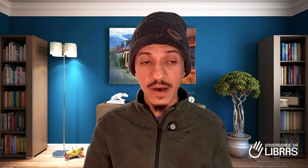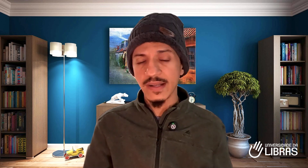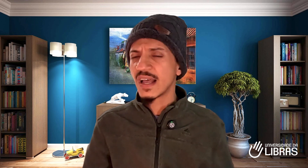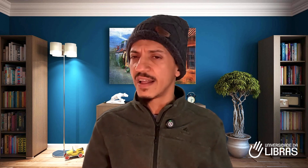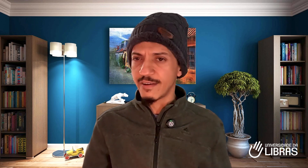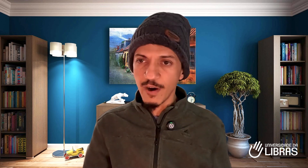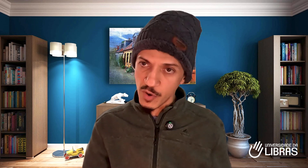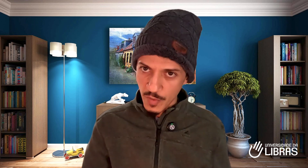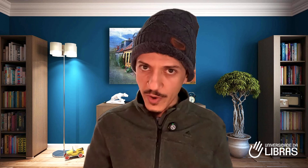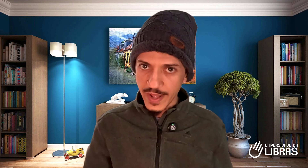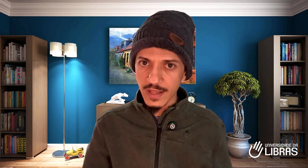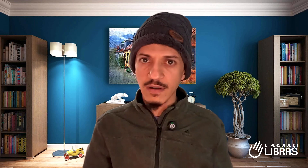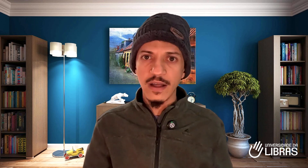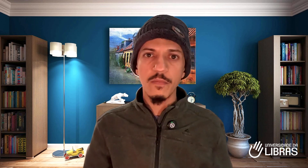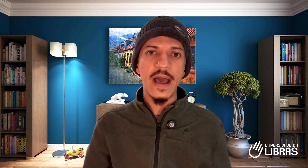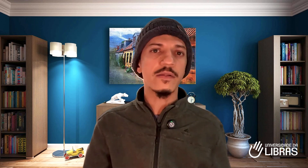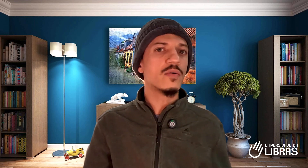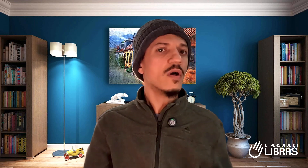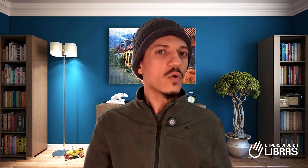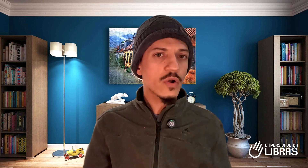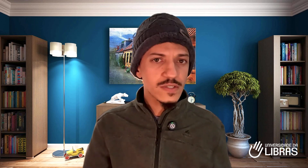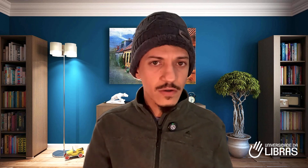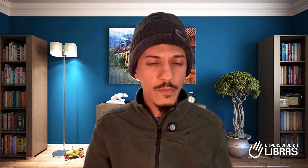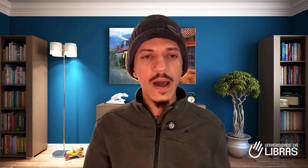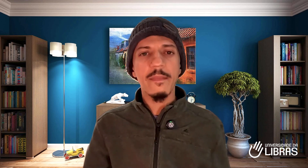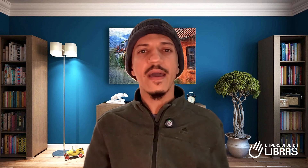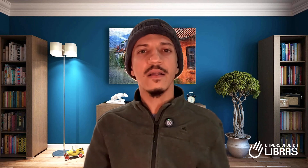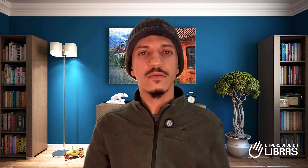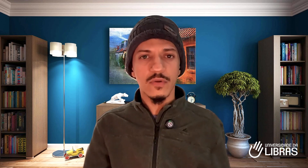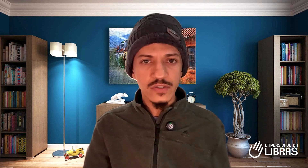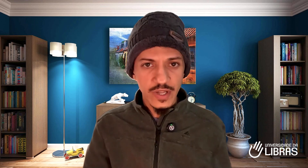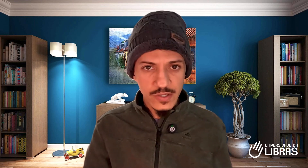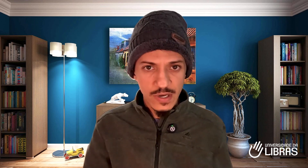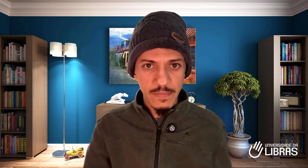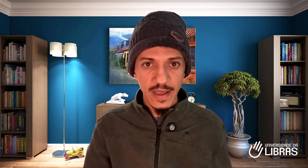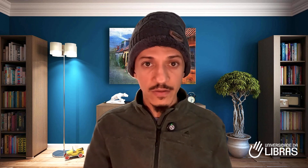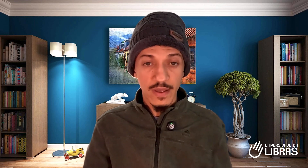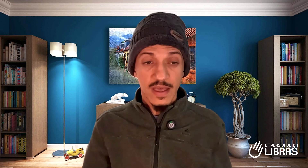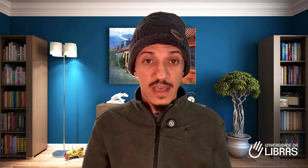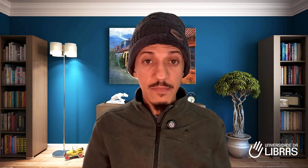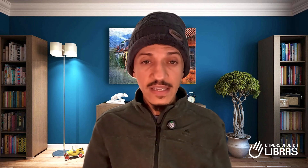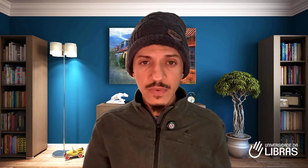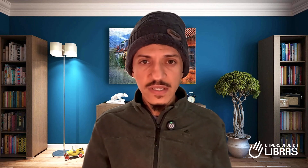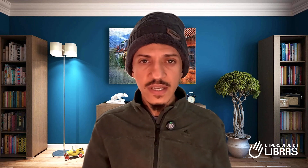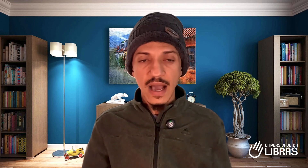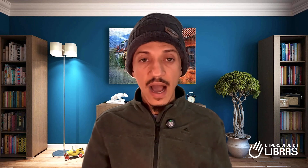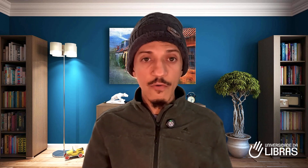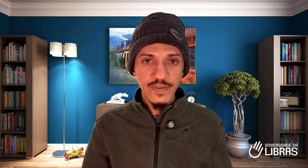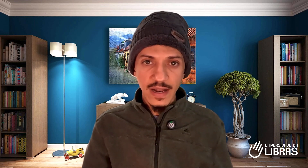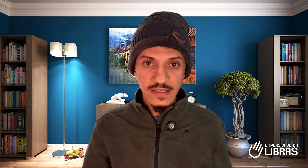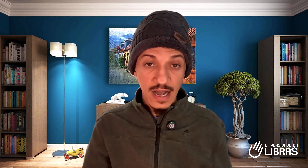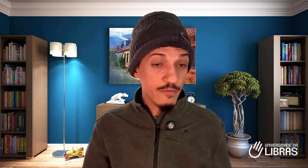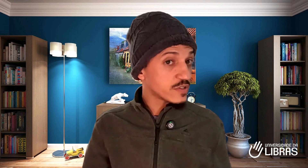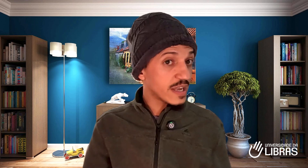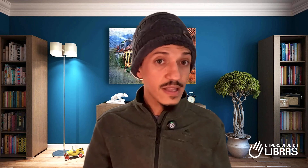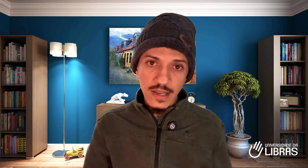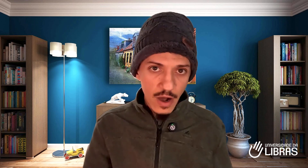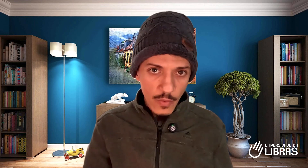da forma como eu oriento lá no método, com nosso acompanhamento, nosso direcionamento, e mesmo assim, ao finalizar, você ainda não